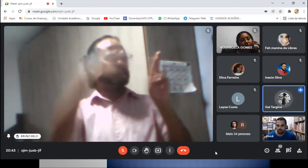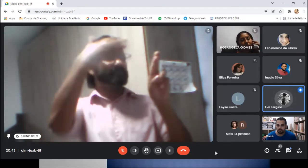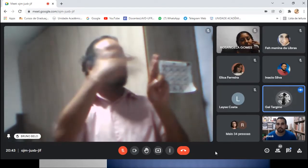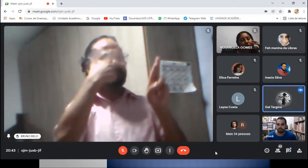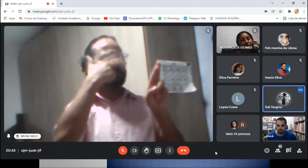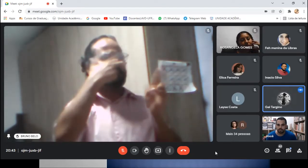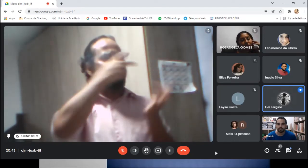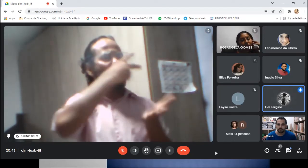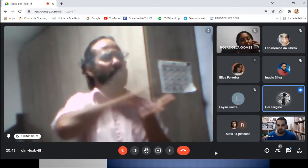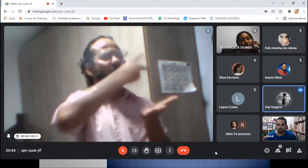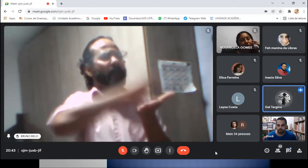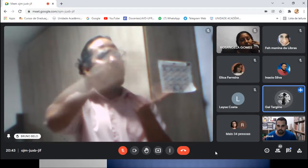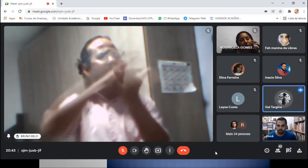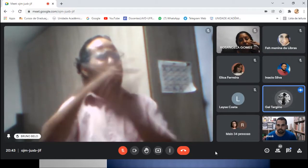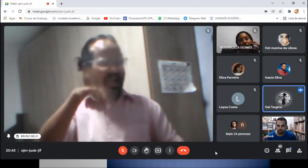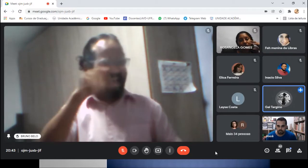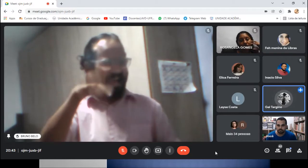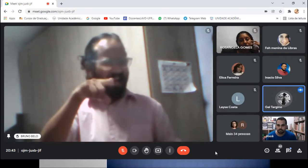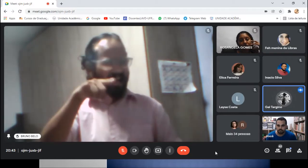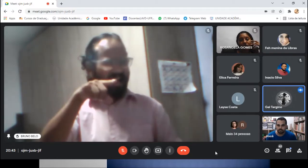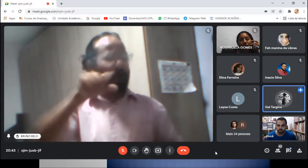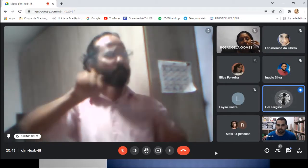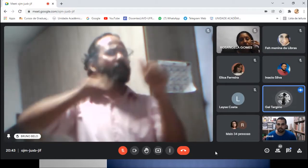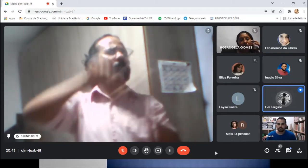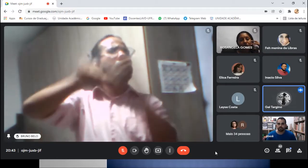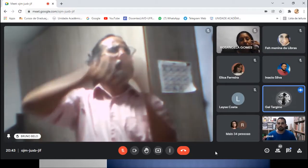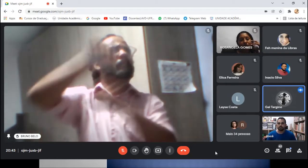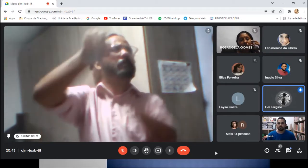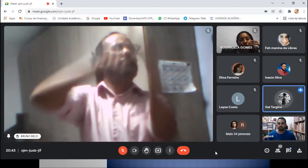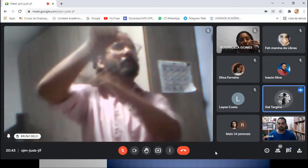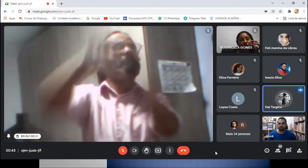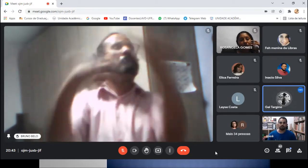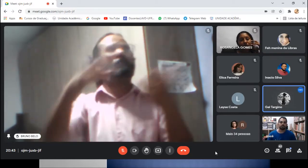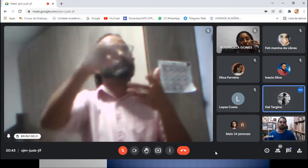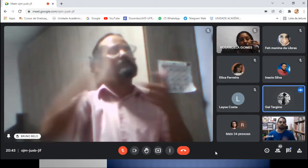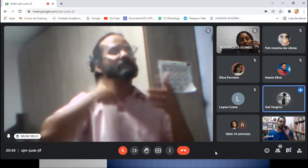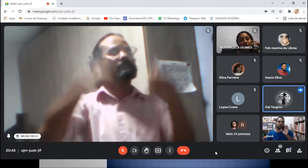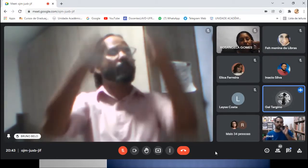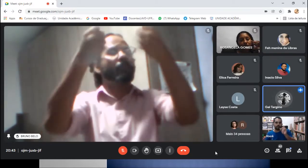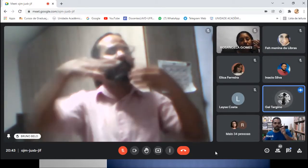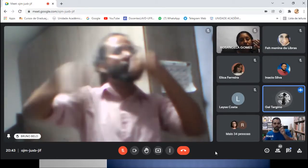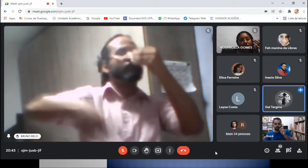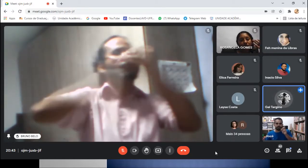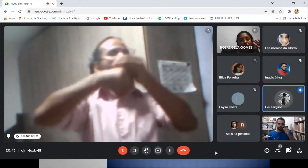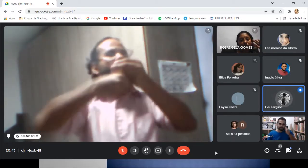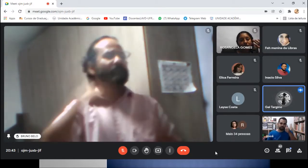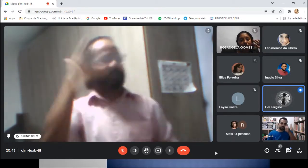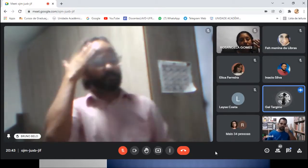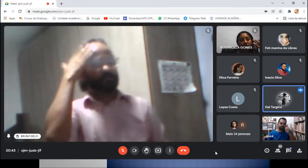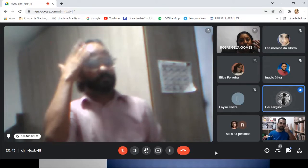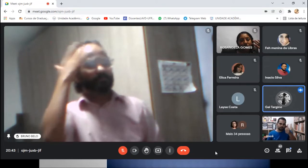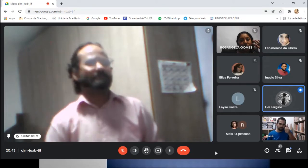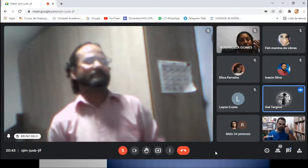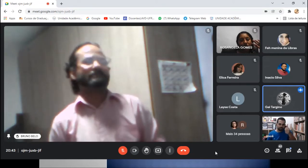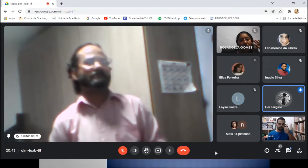novidades. Por exemplo, se eu trouxe um referencial de um professor que tem um mestrado e acrescentou, a gente sabia que eram apenas 4 parâmetros